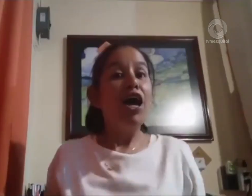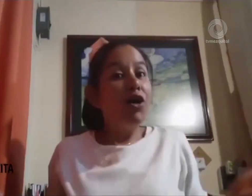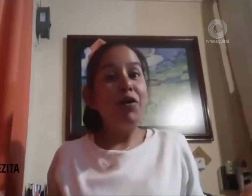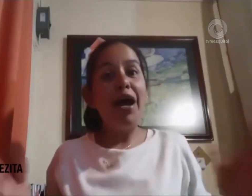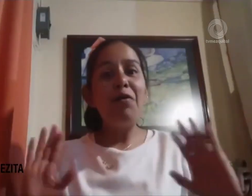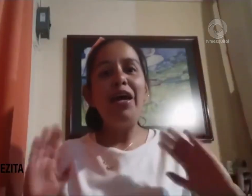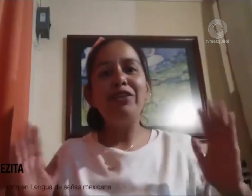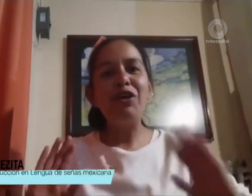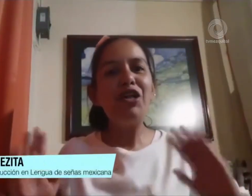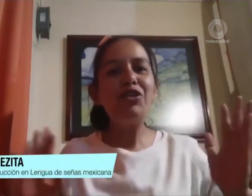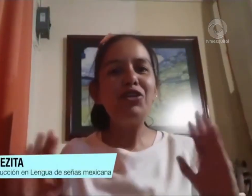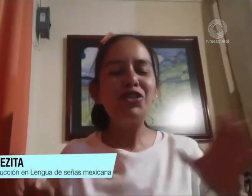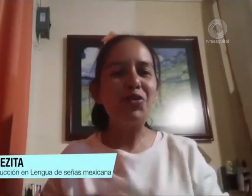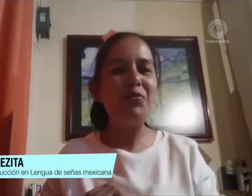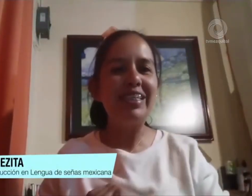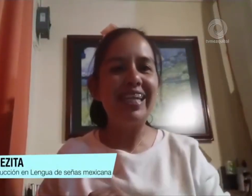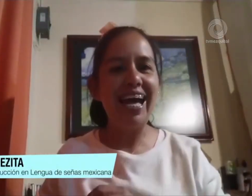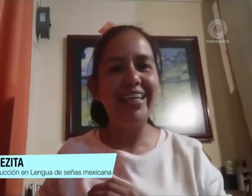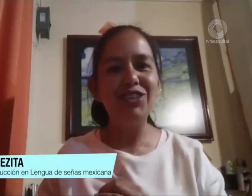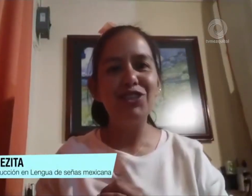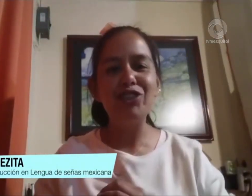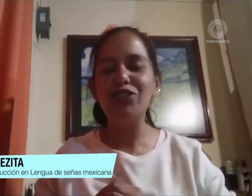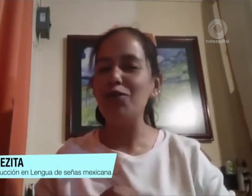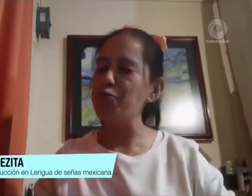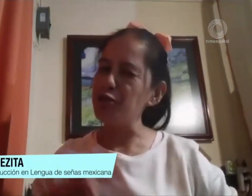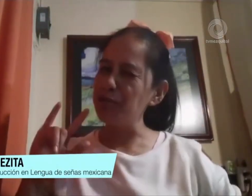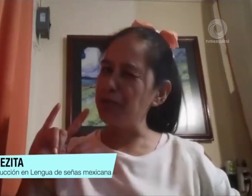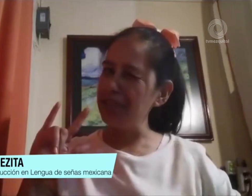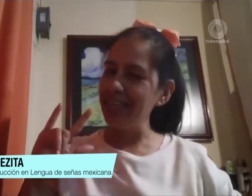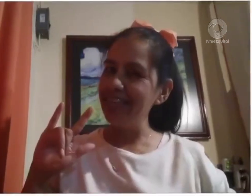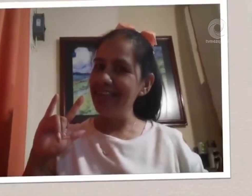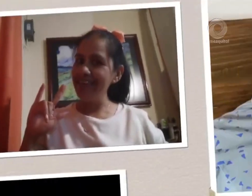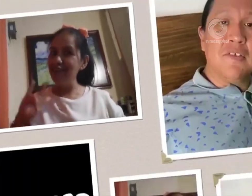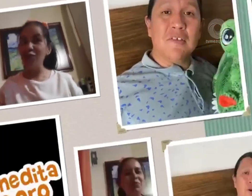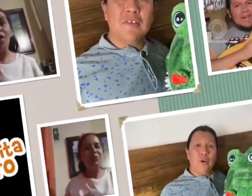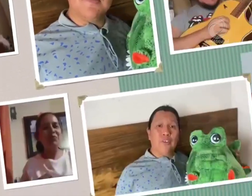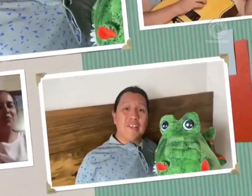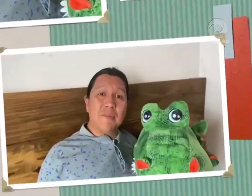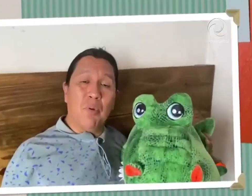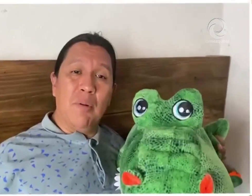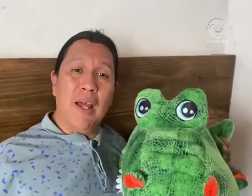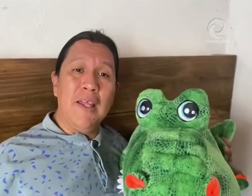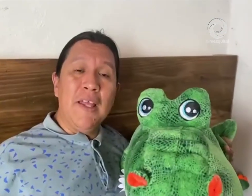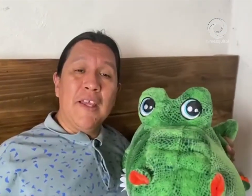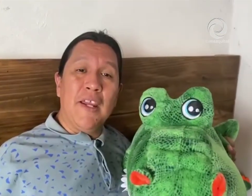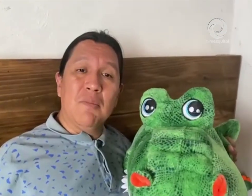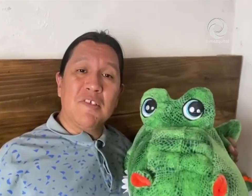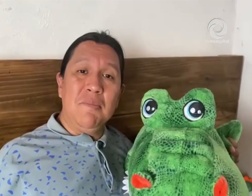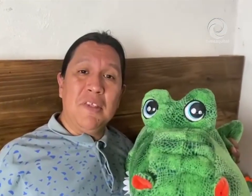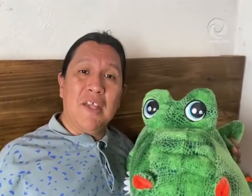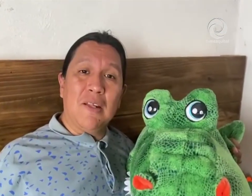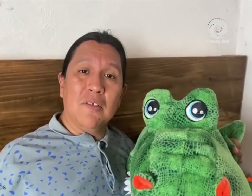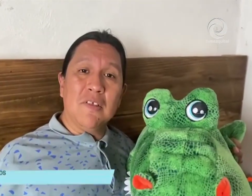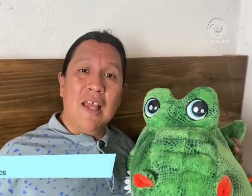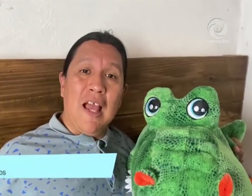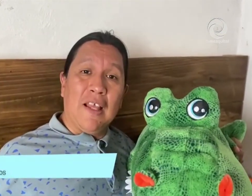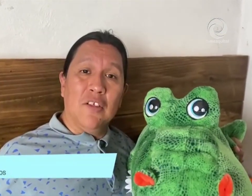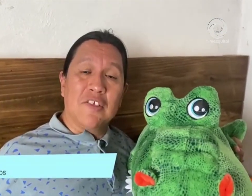¡Hola, hola a todos! ¿Cómo están? Nosotros somos Monedita de Oro. Desde Puebla queremos invitarlos a que nos